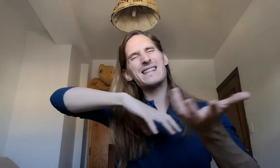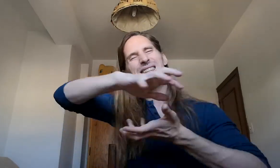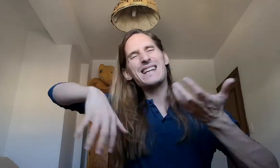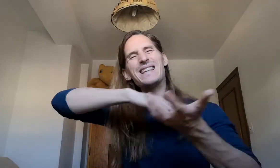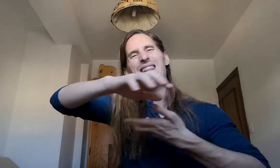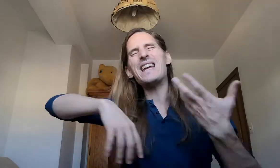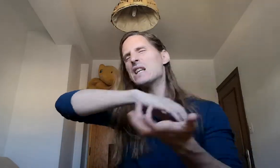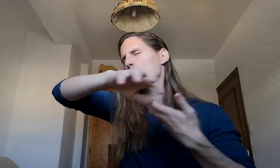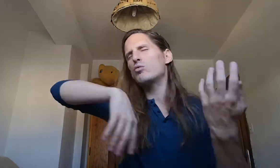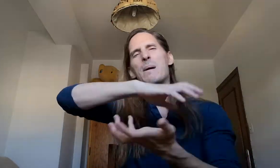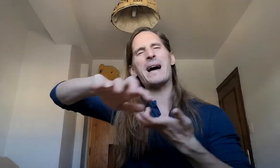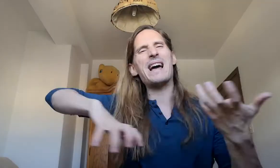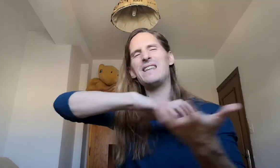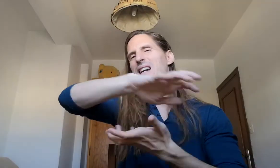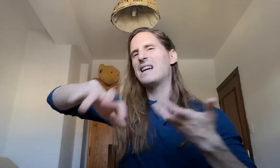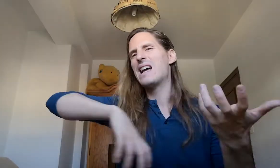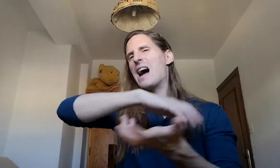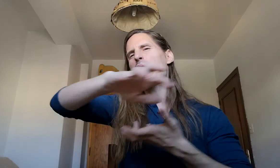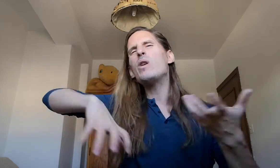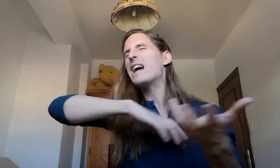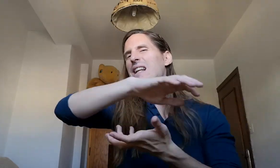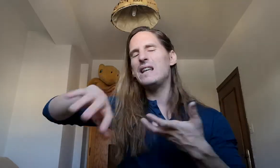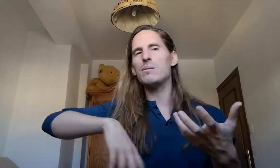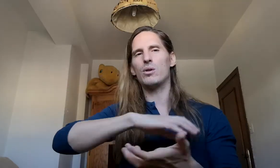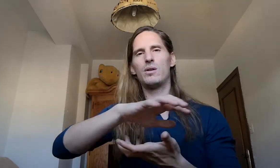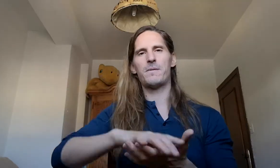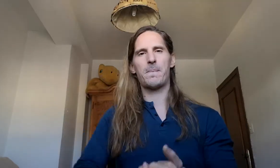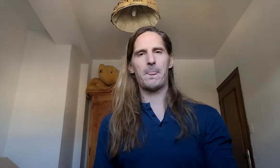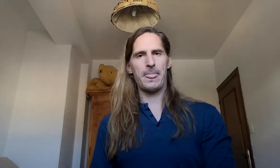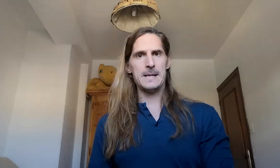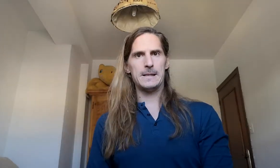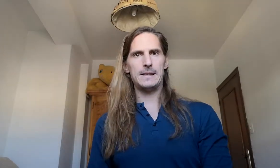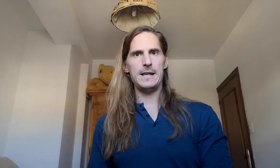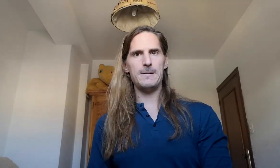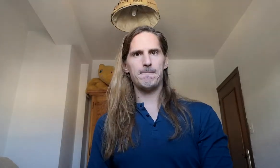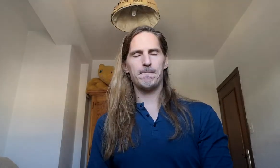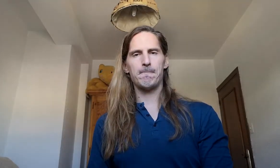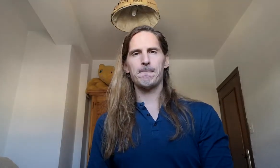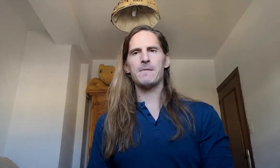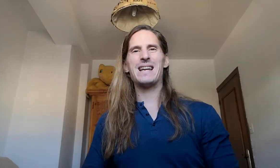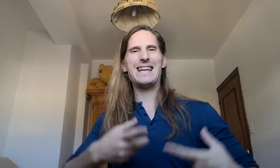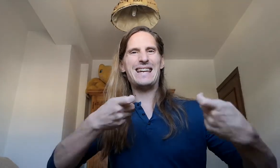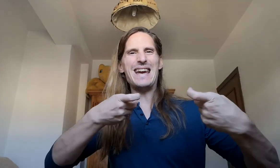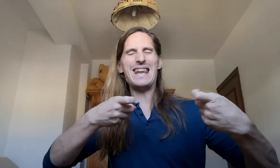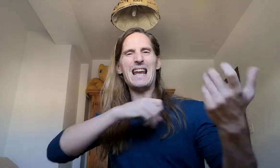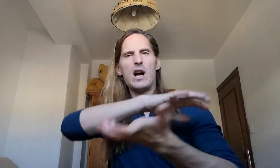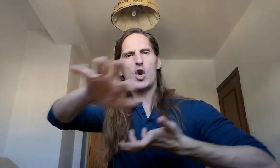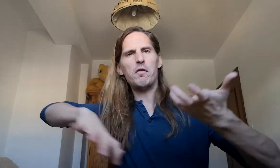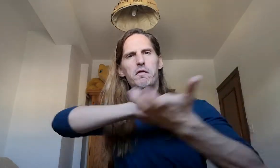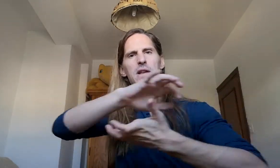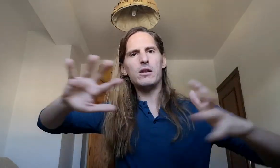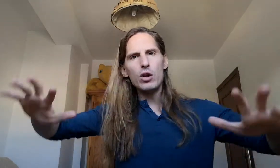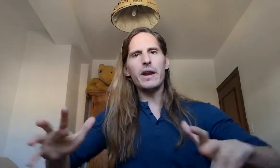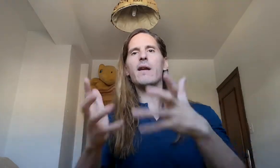que entendáis que esto es una maraña, algo negativo. ¿Sí? Guerra, conflicto y